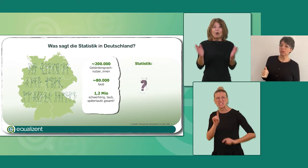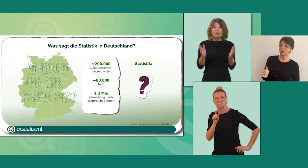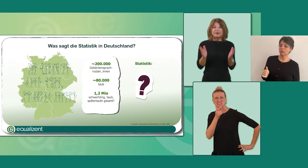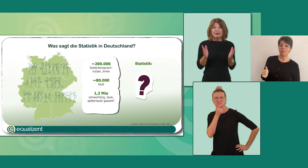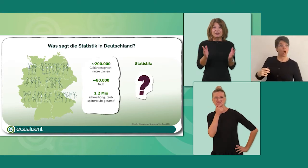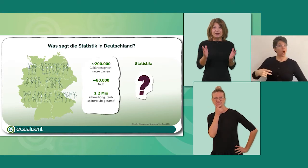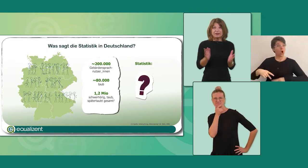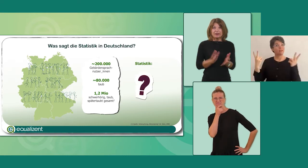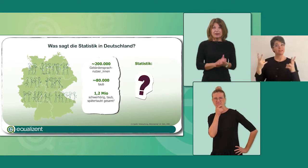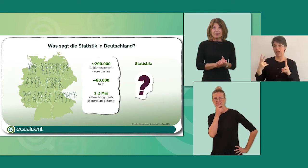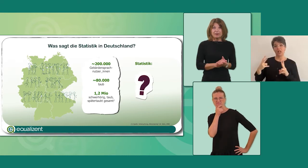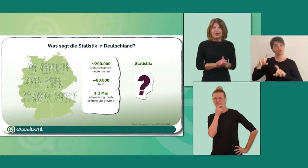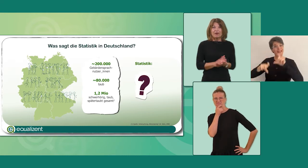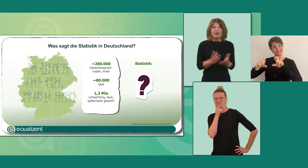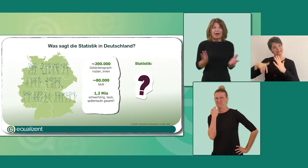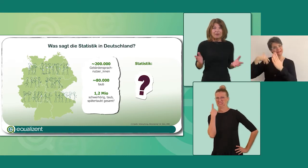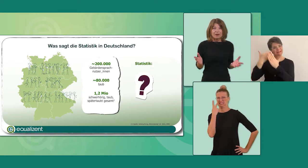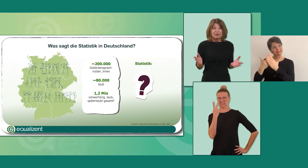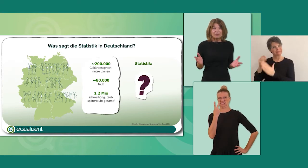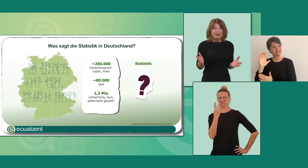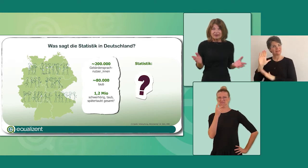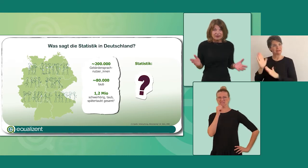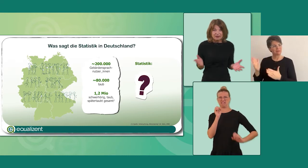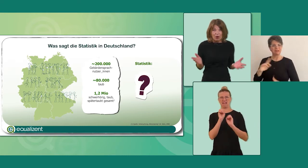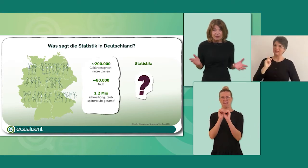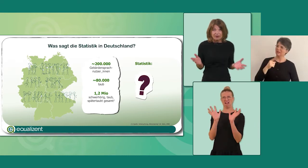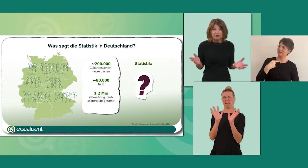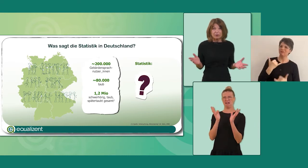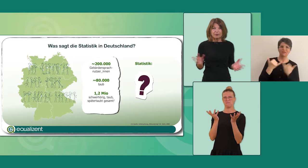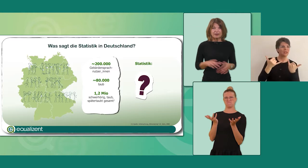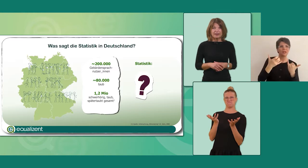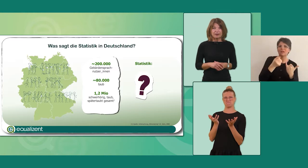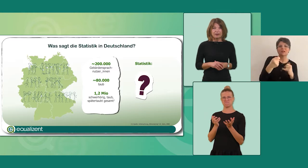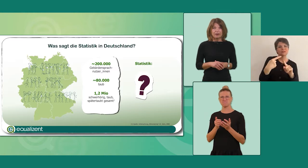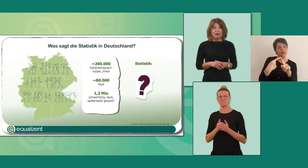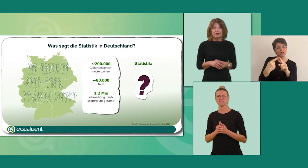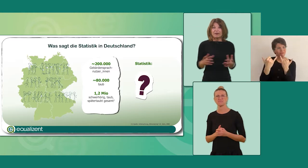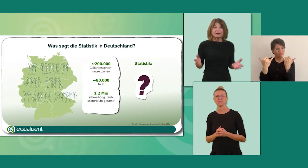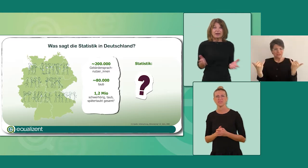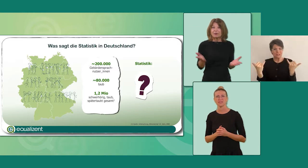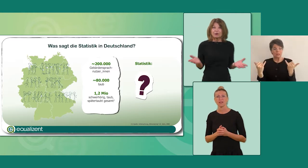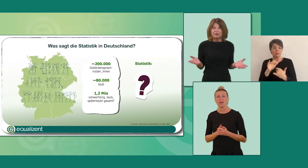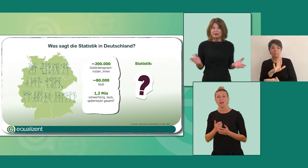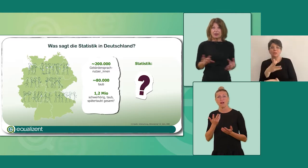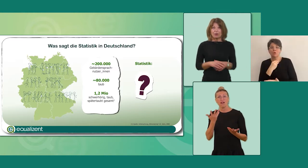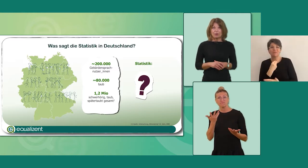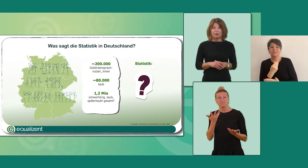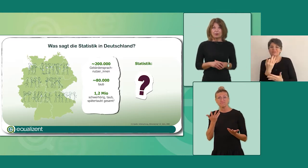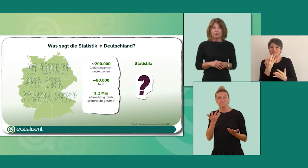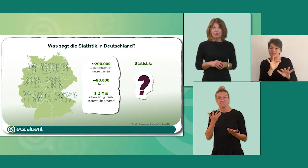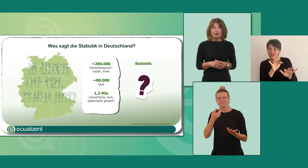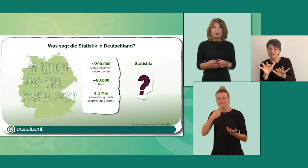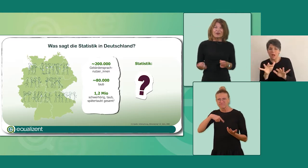keine offiziellen Statistiken gibt, fragen wir, wie werden diese tauben Menschen denn überhaupt gezählt? Wie werden ihre Bedürfnisse